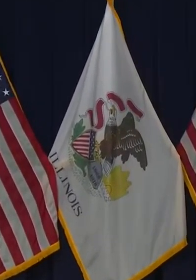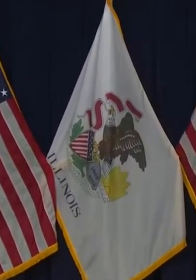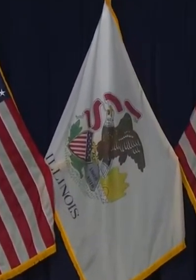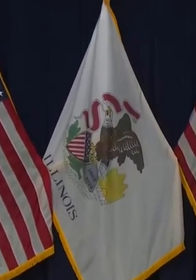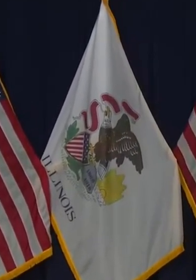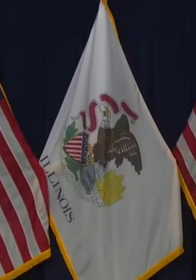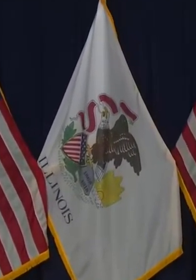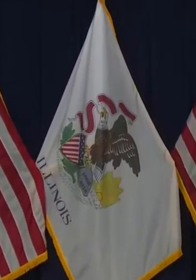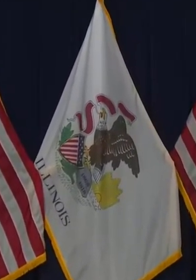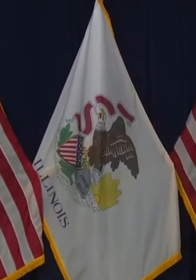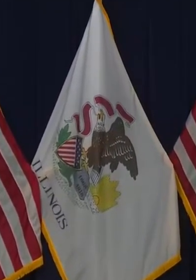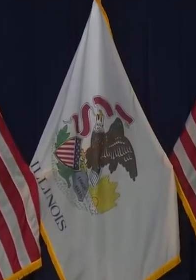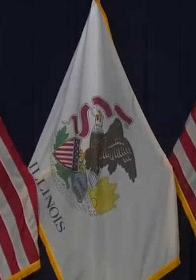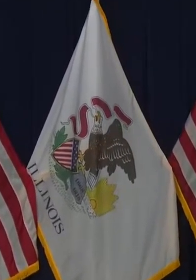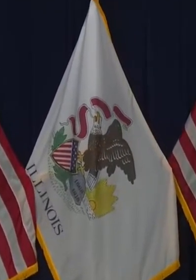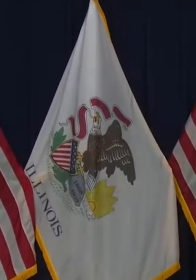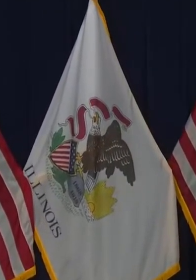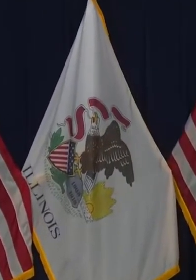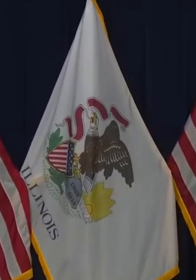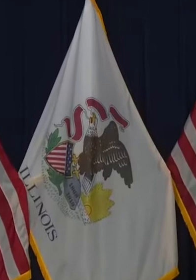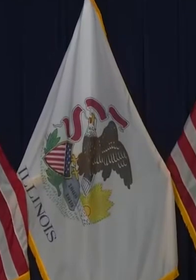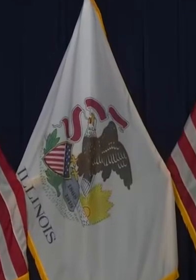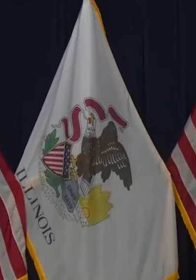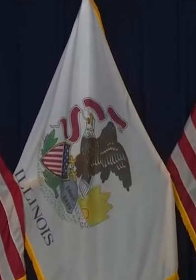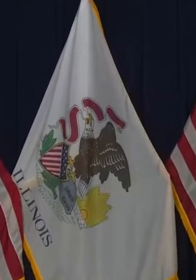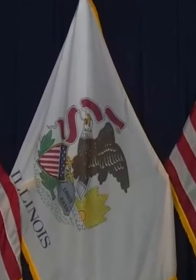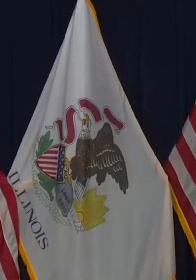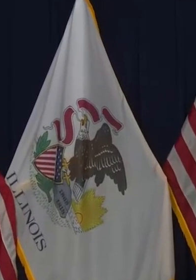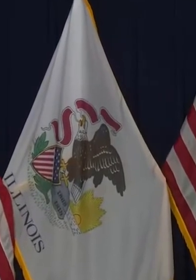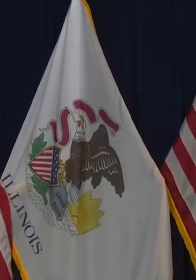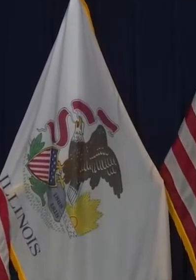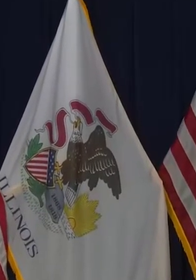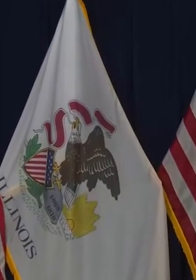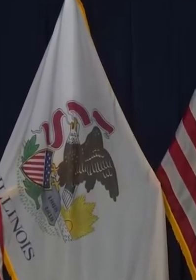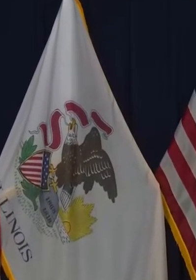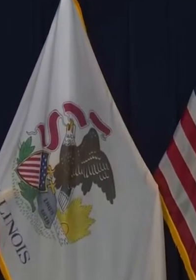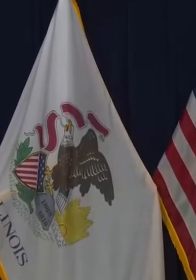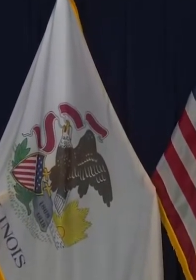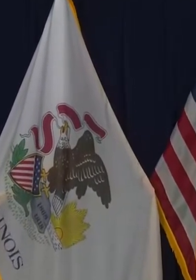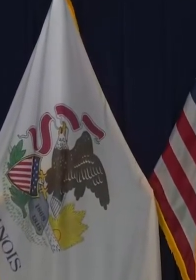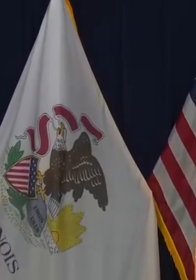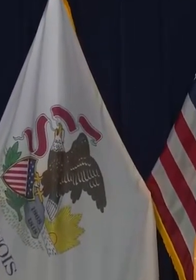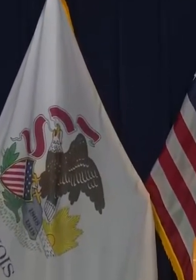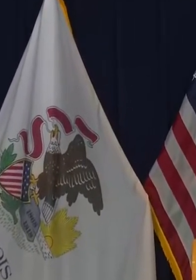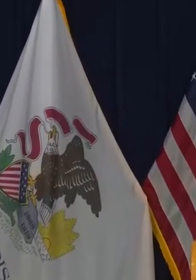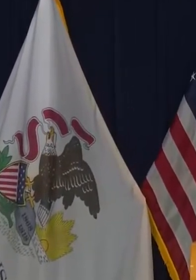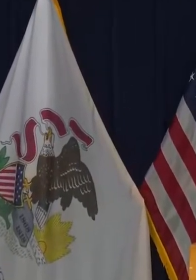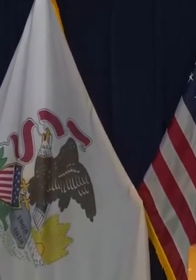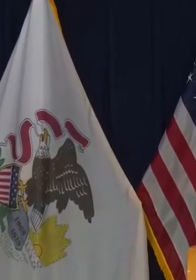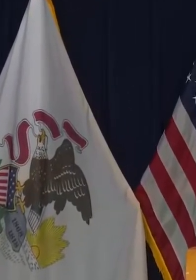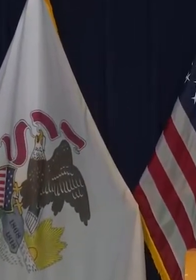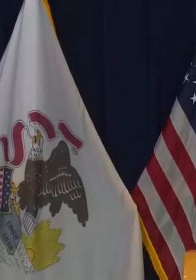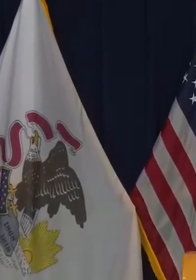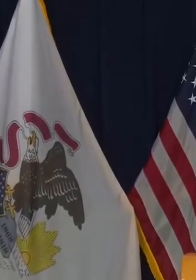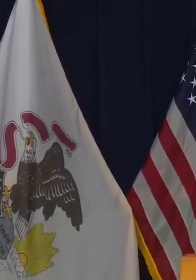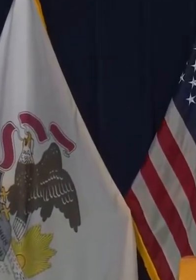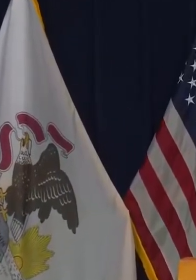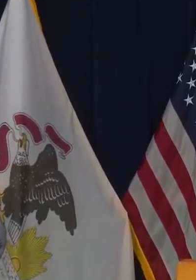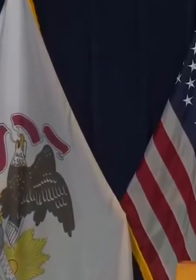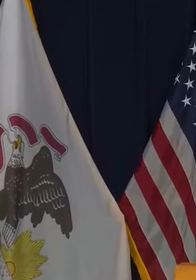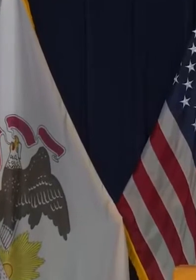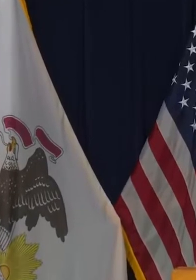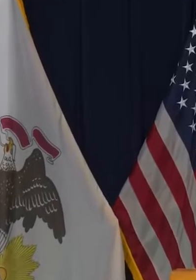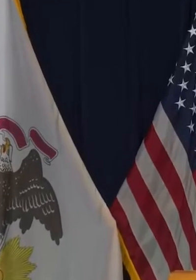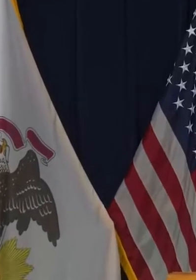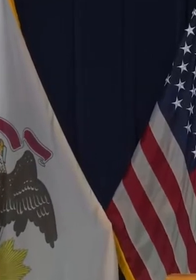a cada uno de ellos para hacerse una prueba y especialmente agradecer por permanecer aislado para